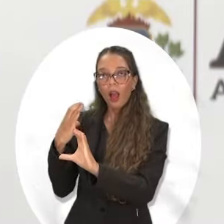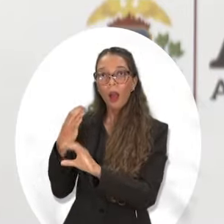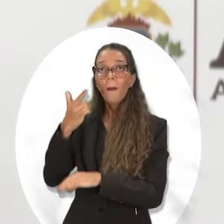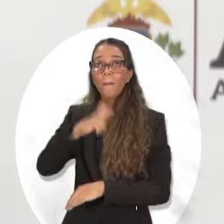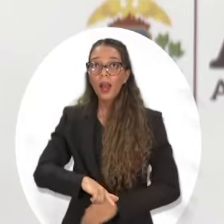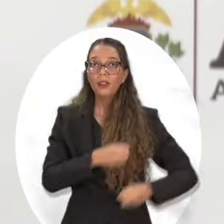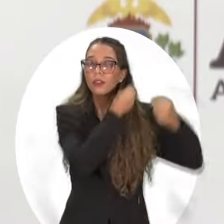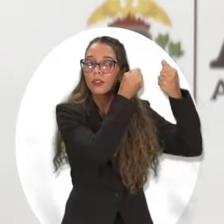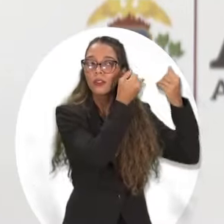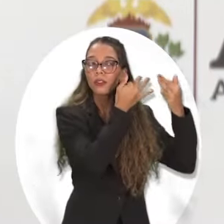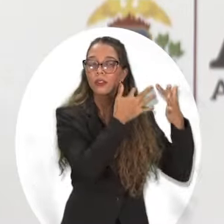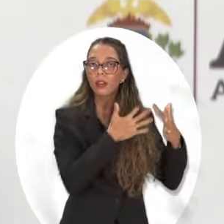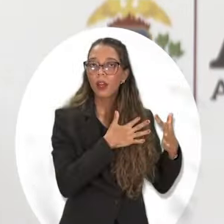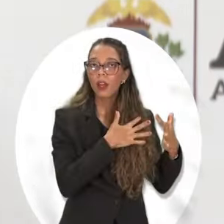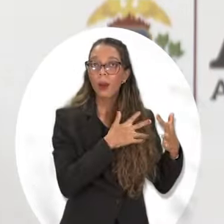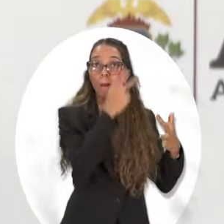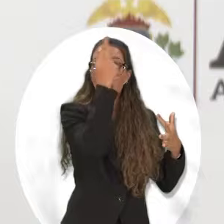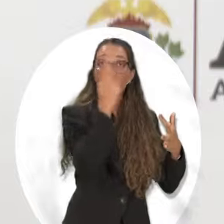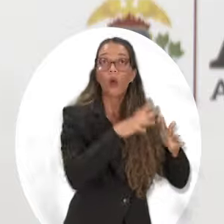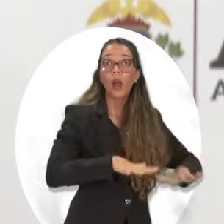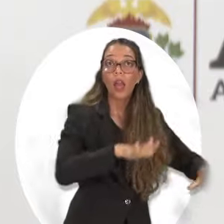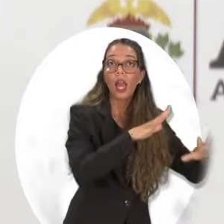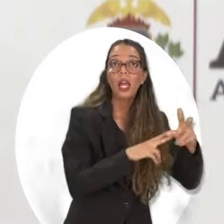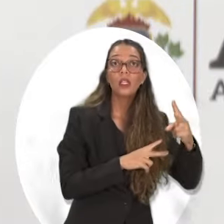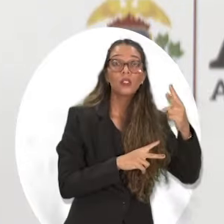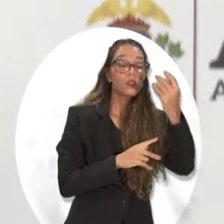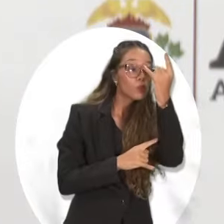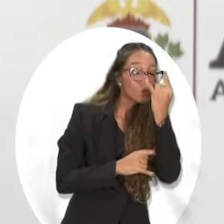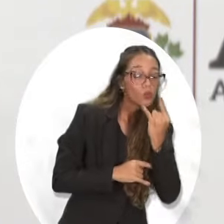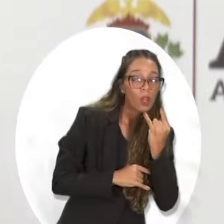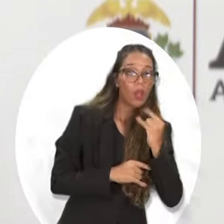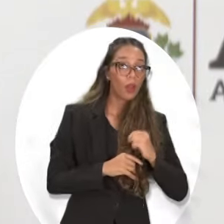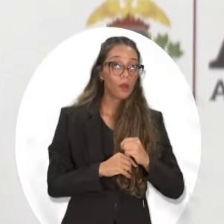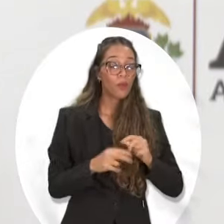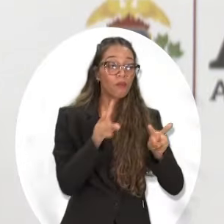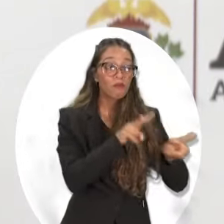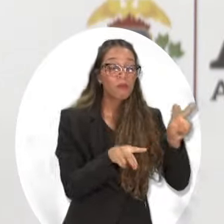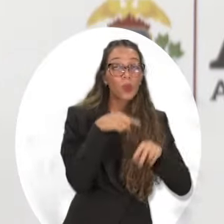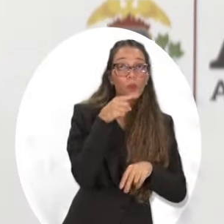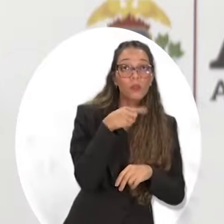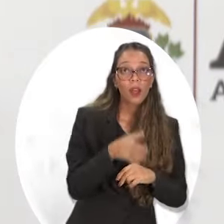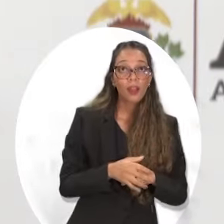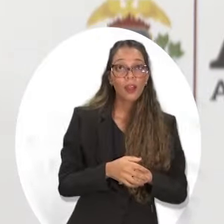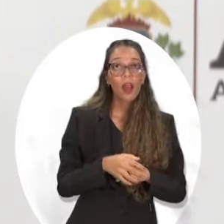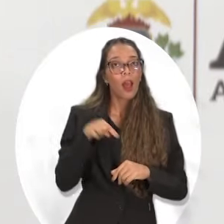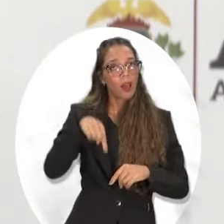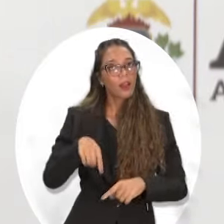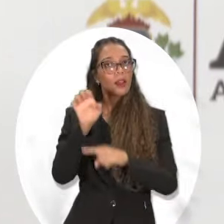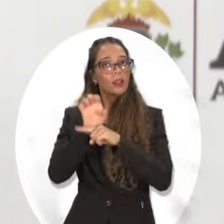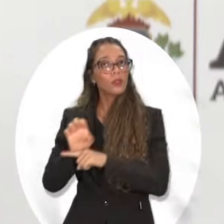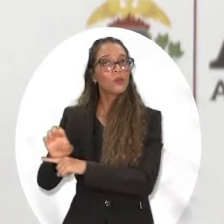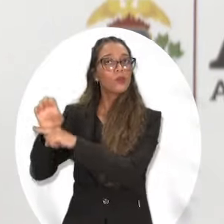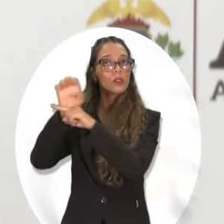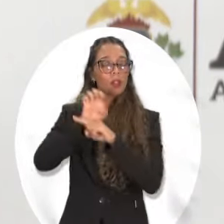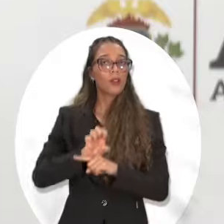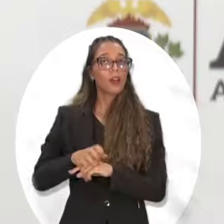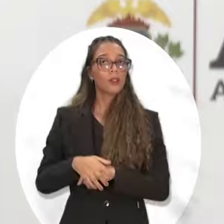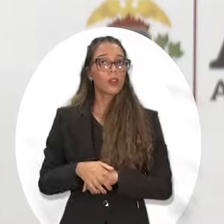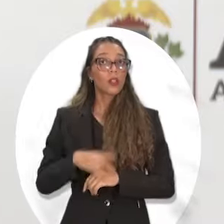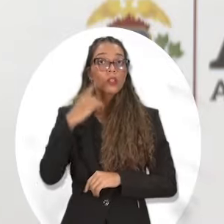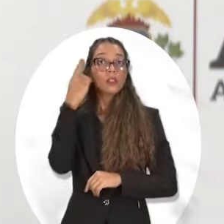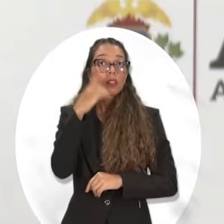como nos comunicarmos com a audiodescrição também, onde nós podemos falar para aqueles que não podem ver e não podem enxergar os cegos do nosso